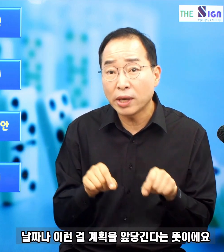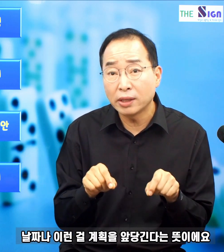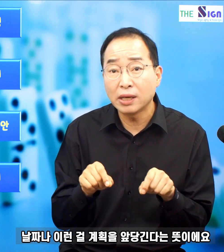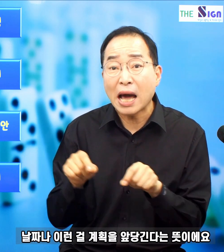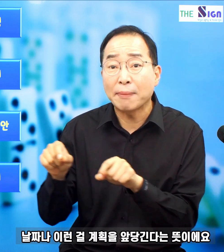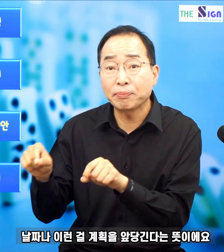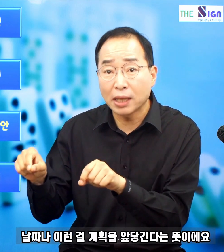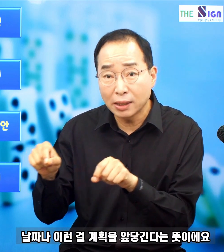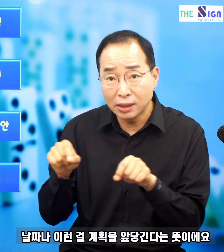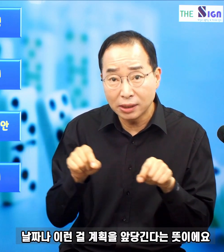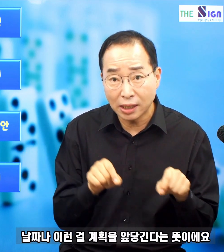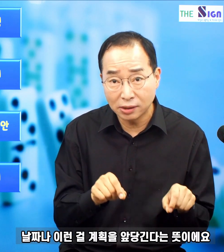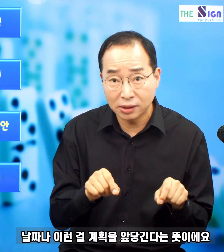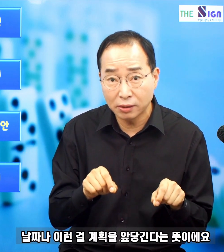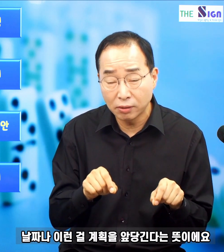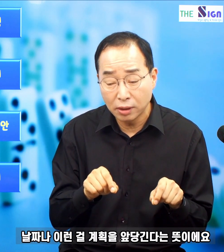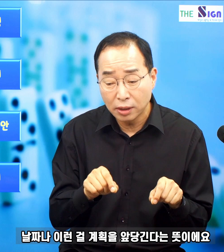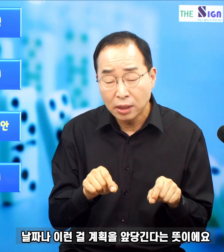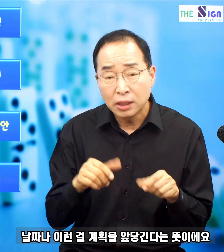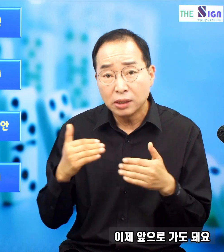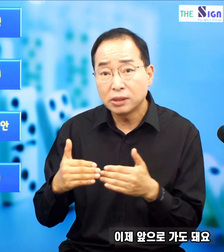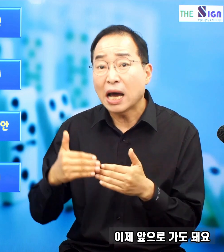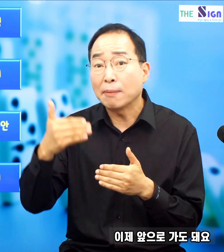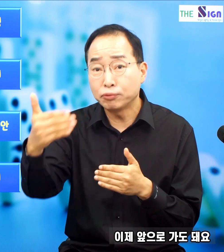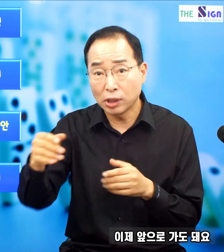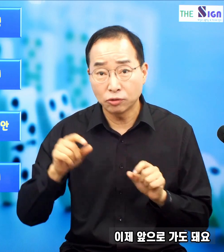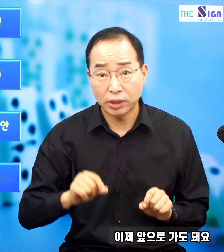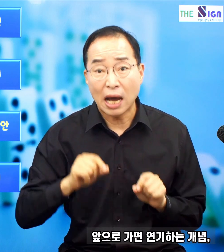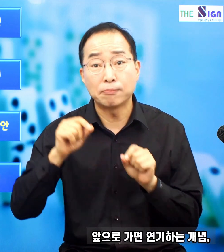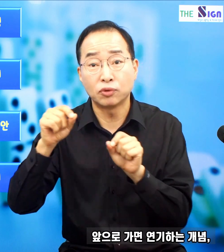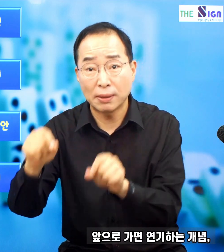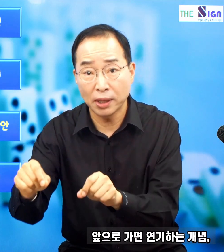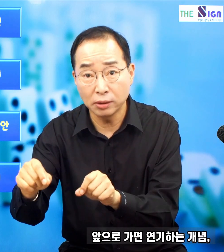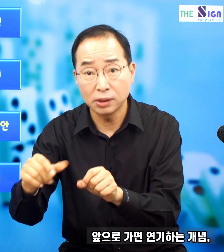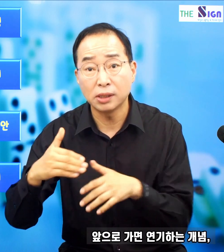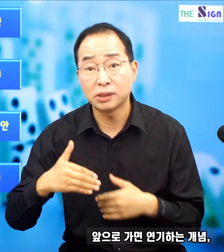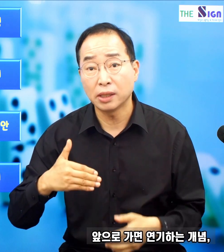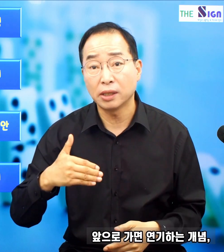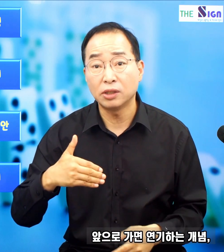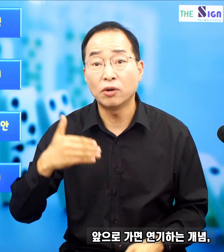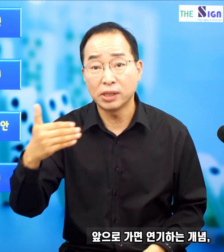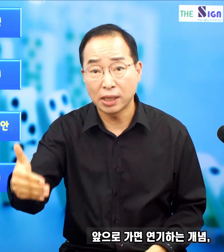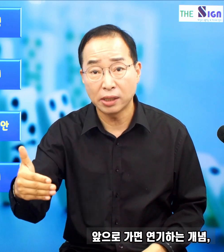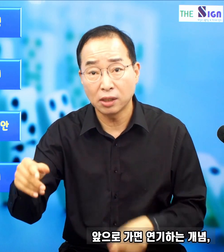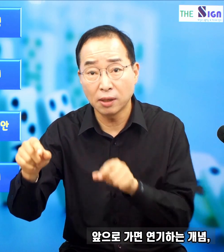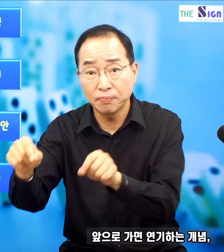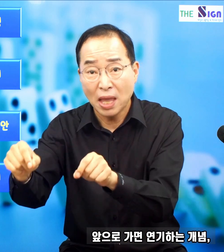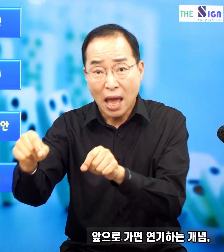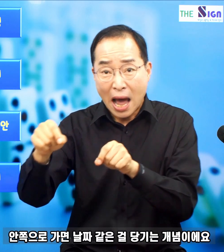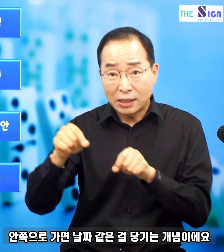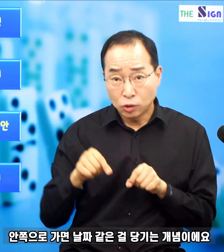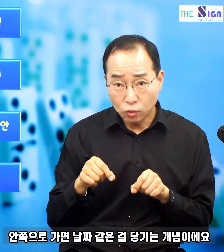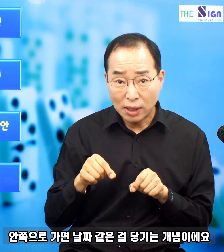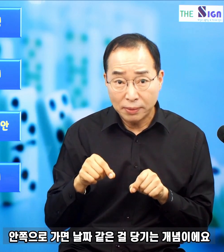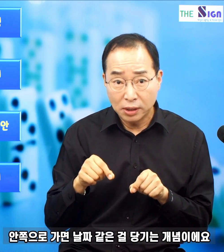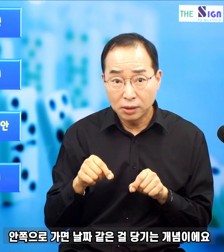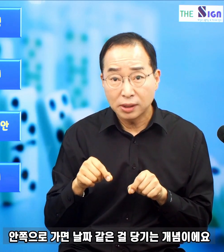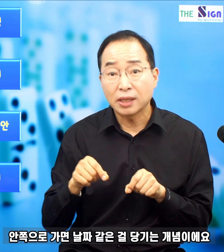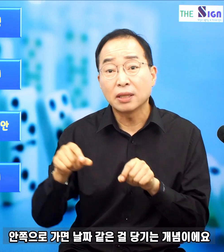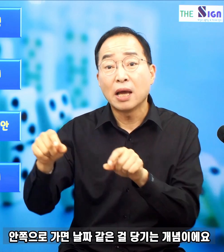계획을 앞당긴다는 뜻이에요. 이제 앞으로 가도 돼. 앞으로 가면 이제 연기하는 개념. 안쪽으로 하면은 이게